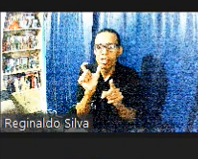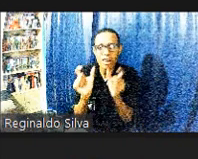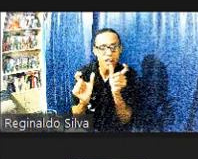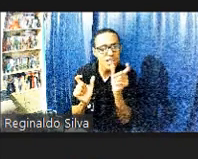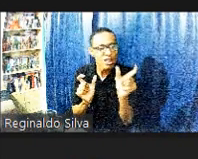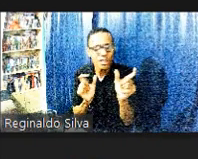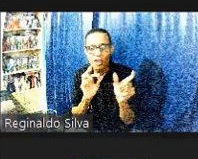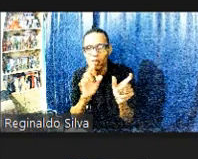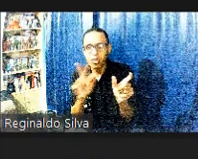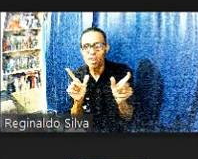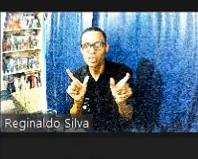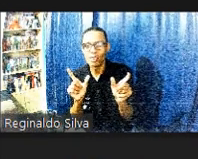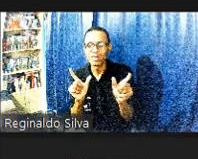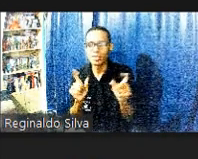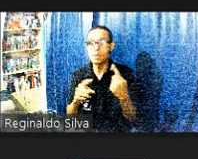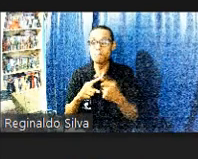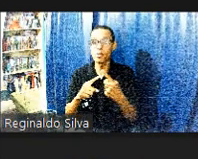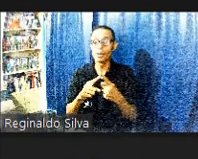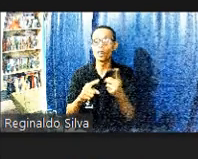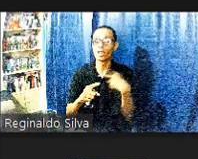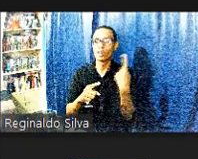gente falar,